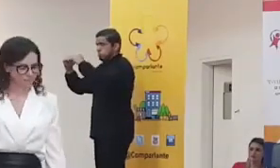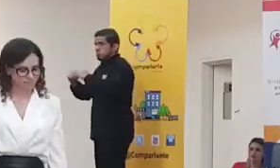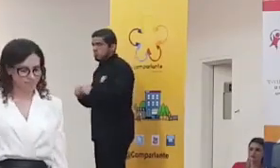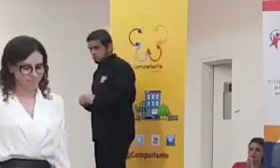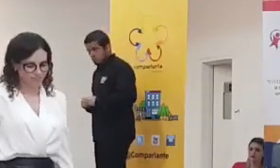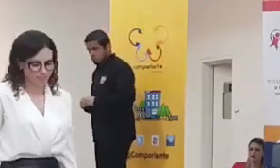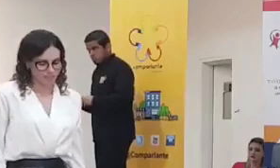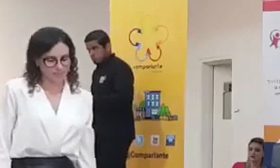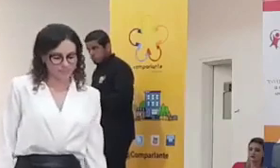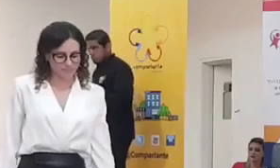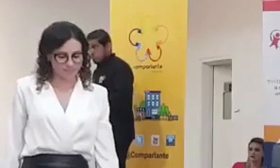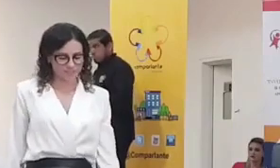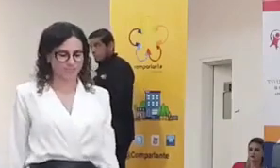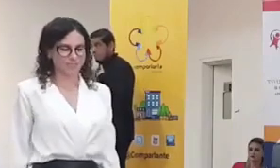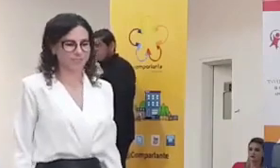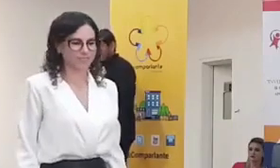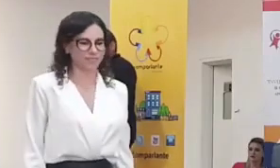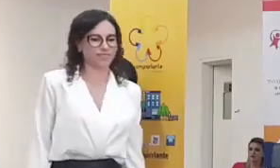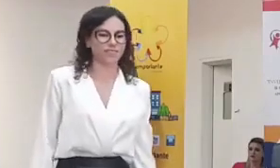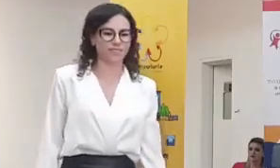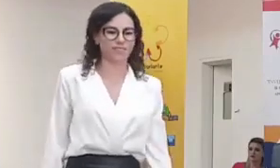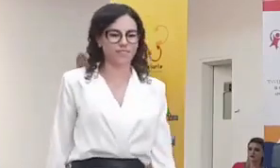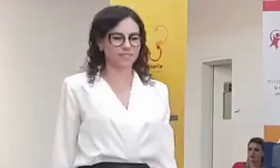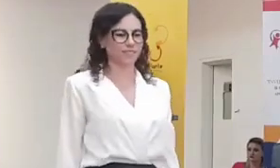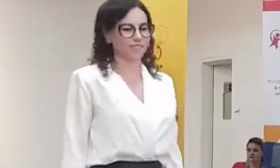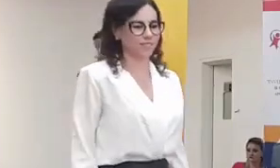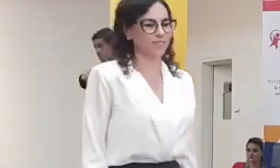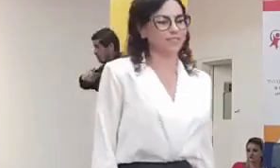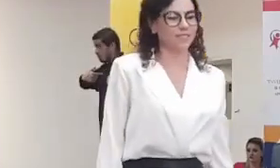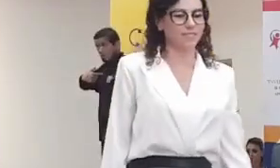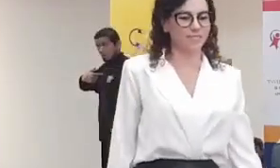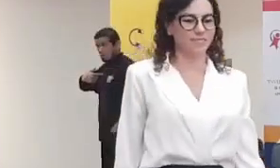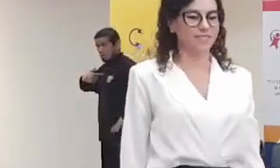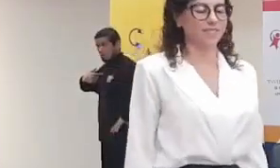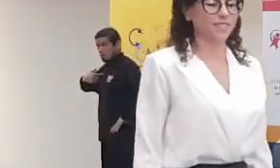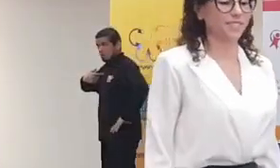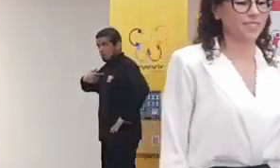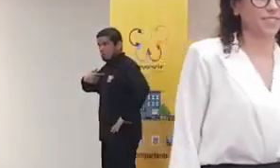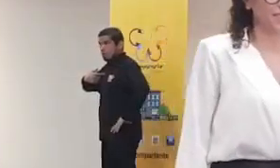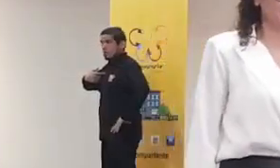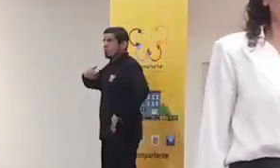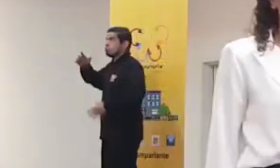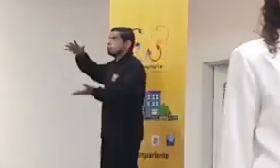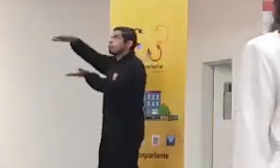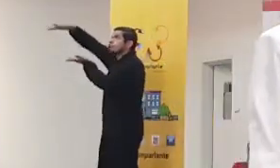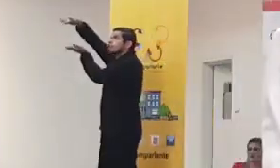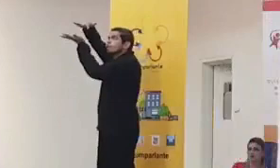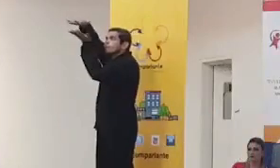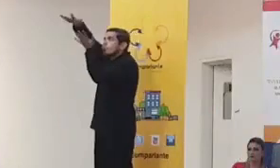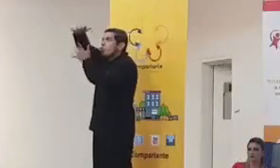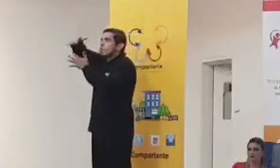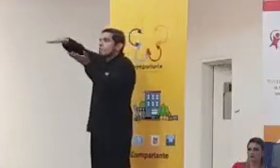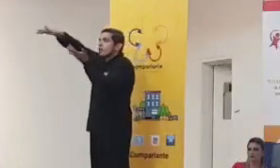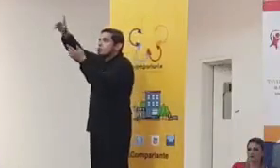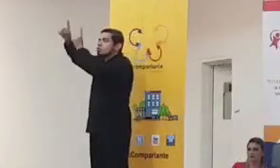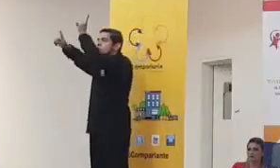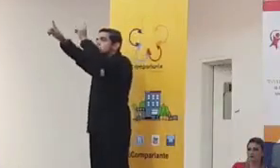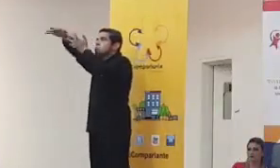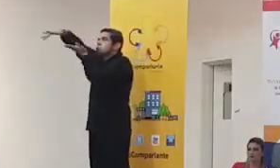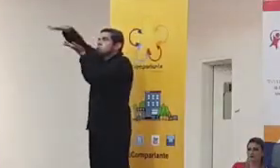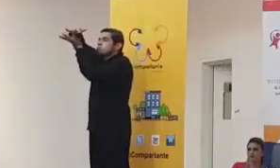que nosotros no la tenemos. O sea, el universo sabe cómo hacer las cosas y ve que tiene que tener para darle su